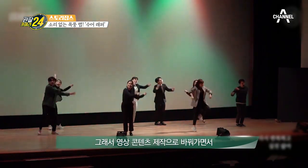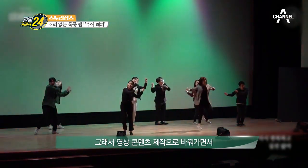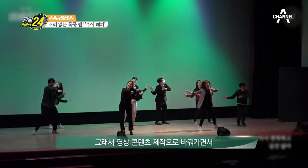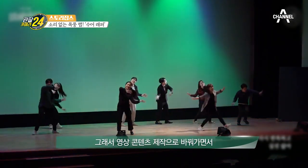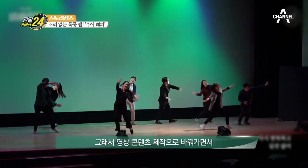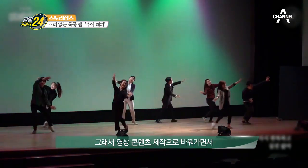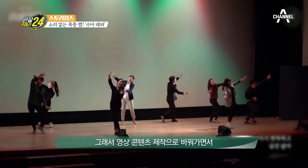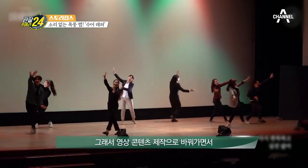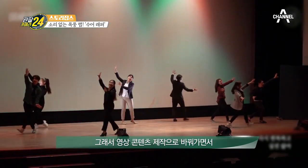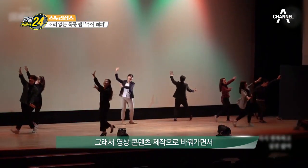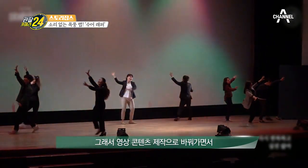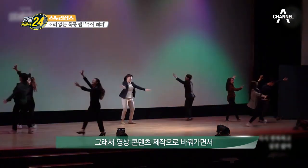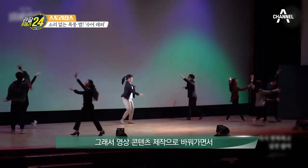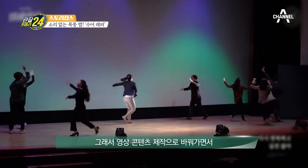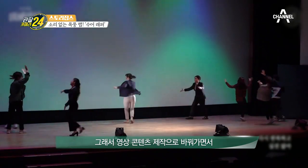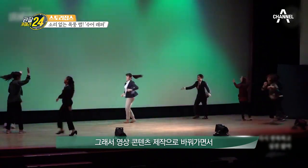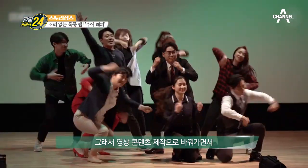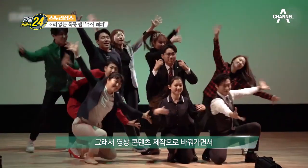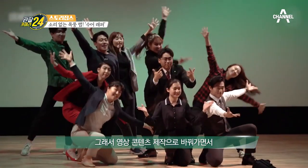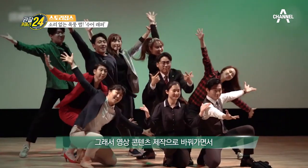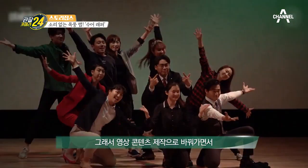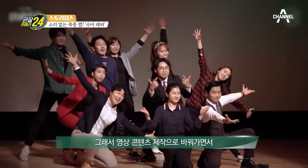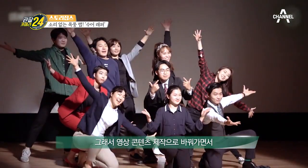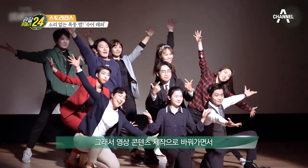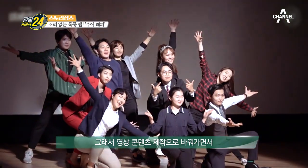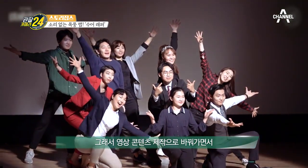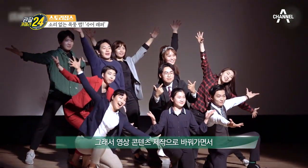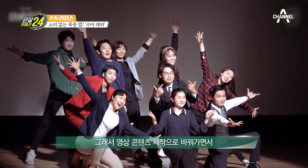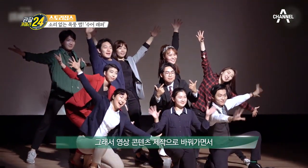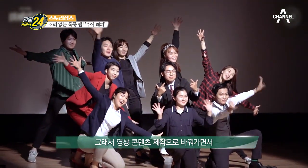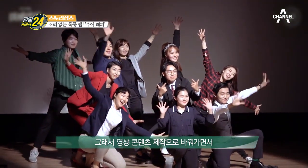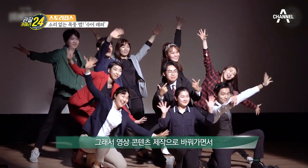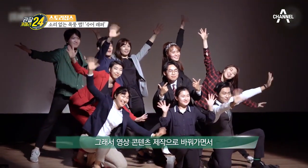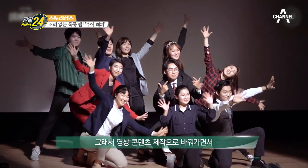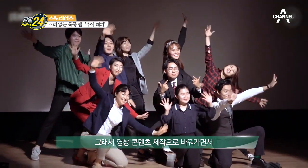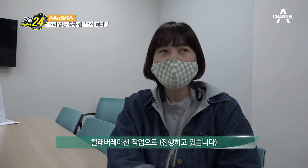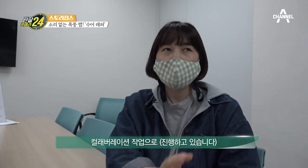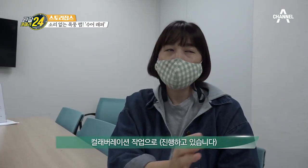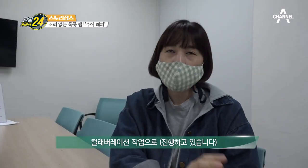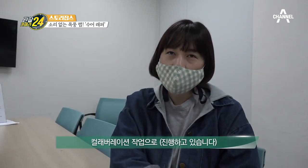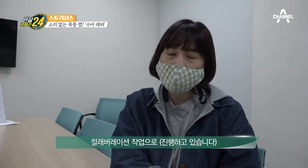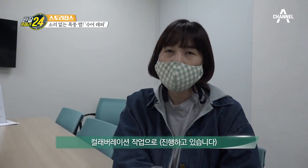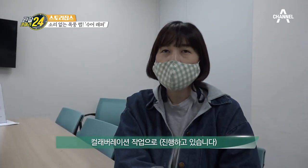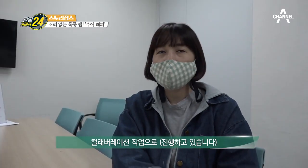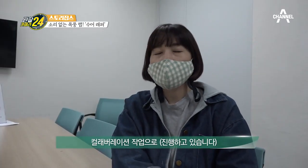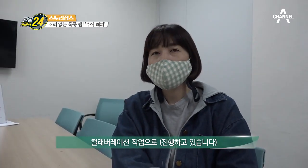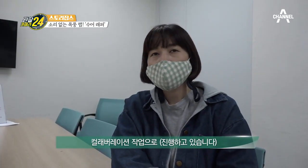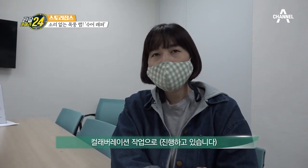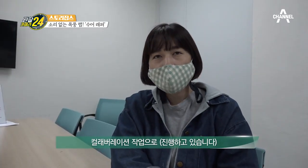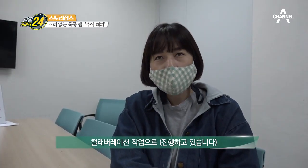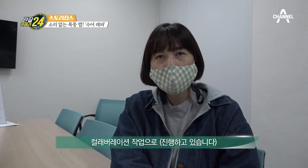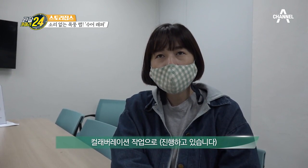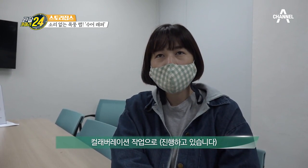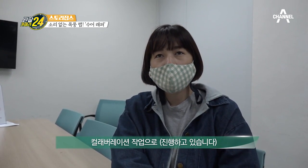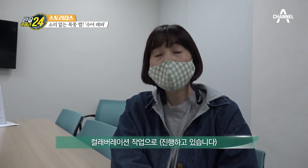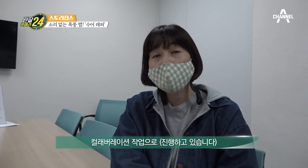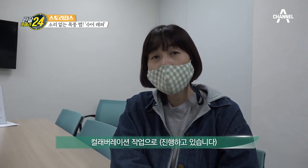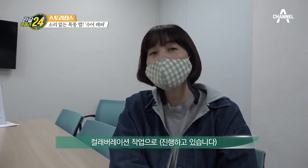저희가 영상 콘텐츠 제작으로 조금 이제 바꿔가면서 그런 콜라보 작업들을 많이 하면서 이제